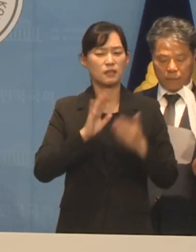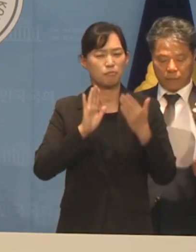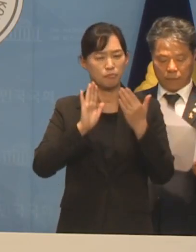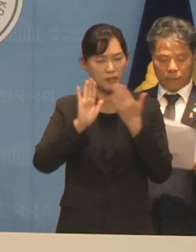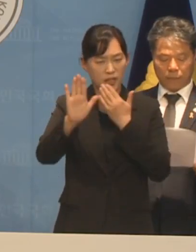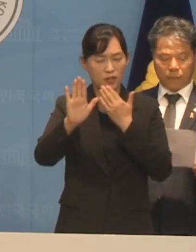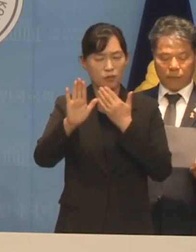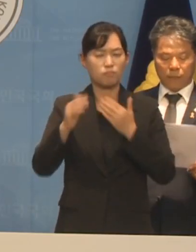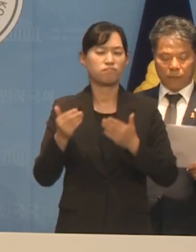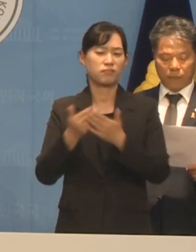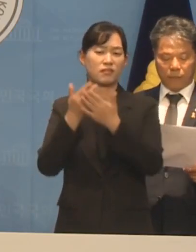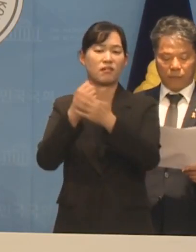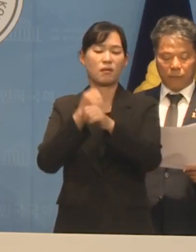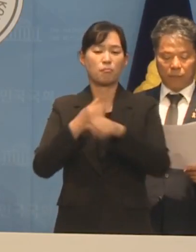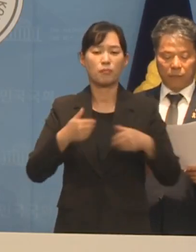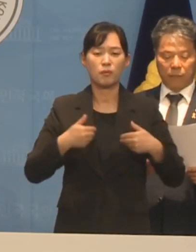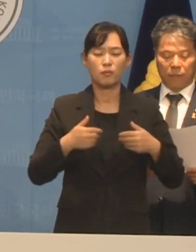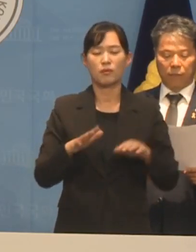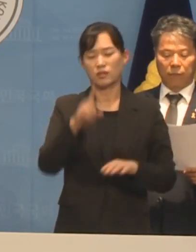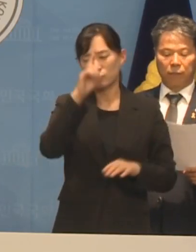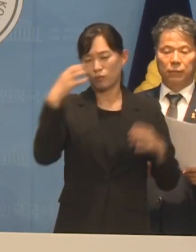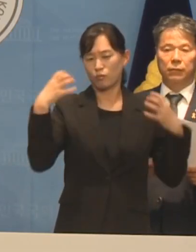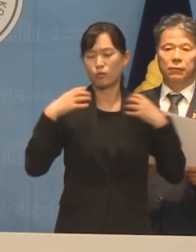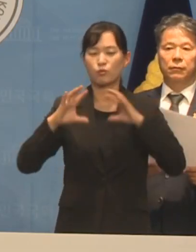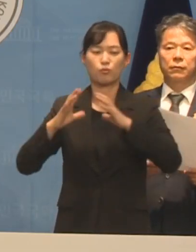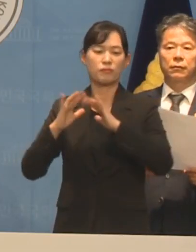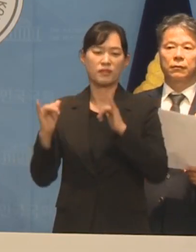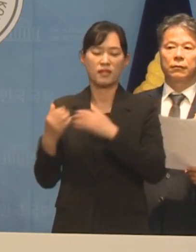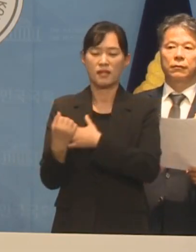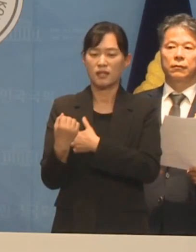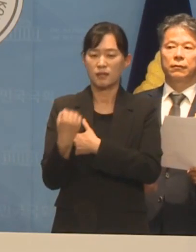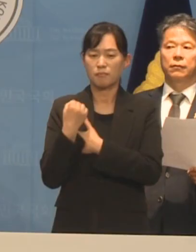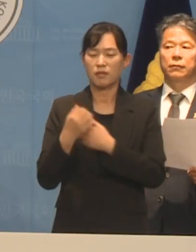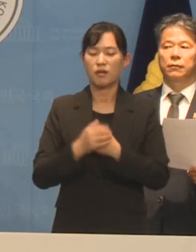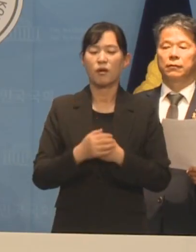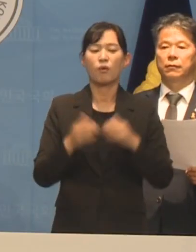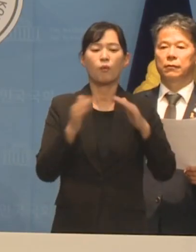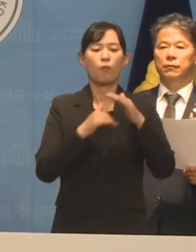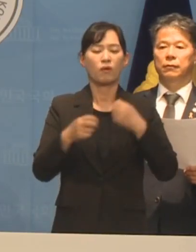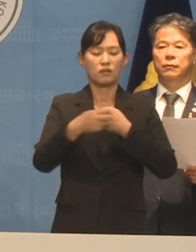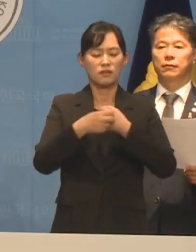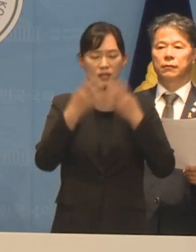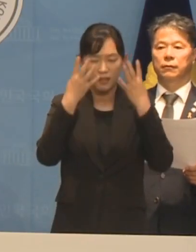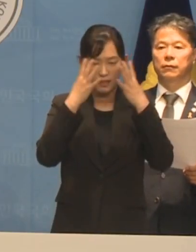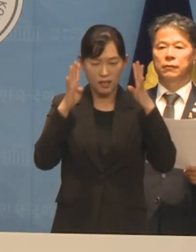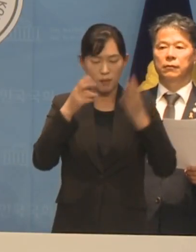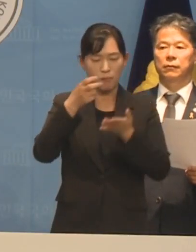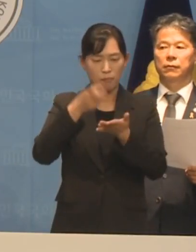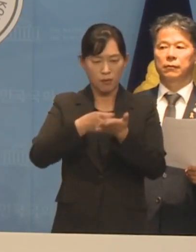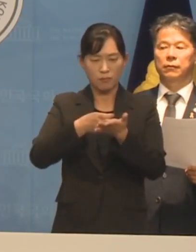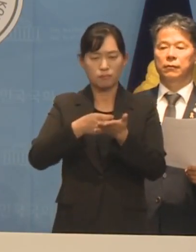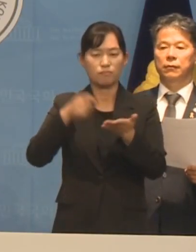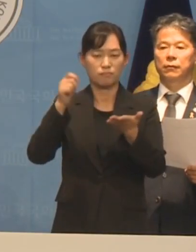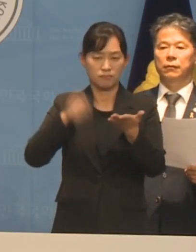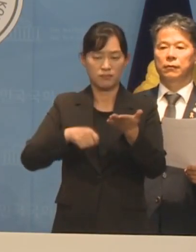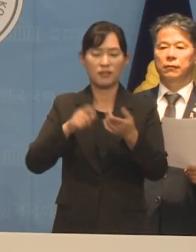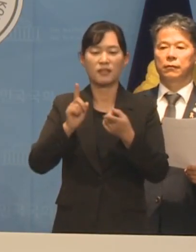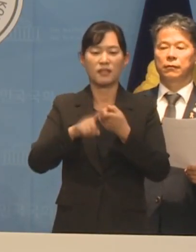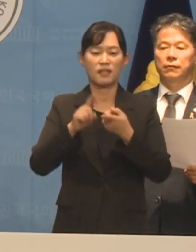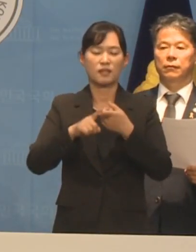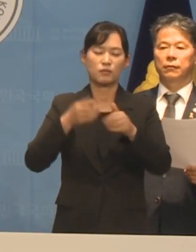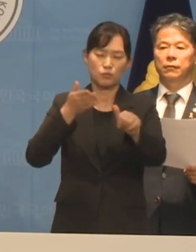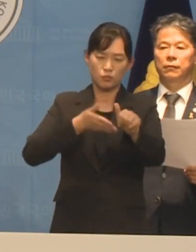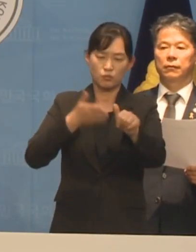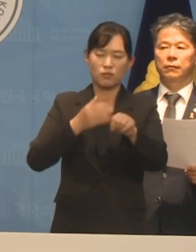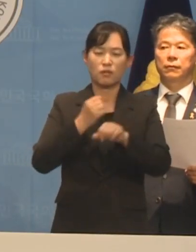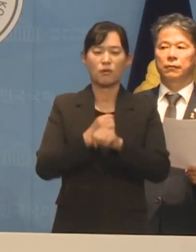나아가야 합니다. 이 자리는 정부와 국민의힘의 공공의대법 통과를 위한 입장 변화를 촉구하고 당론